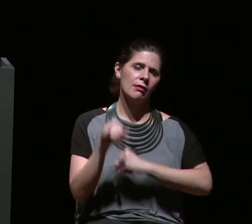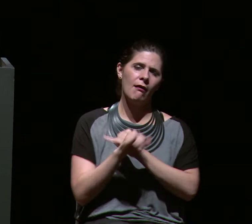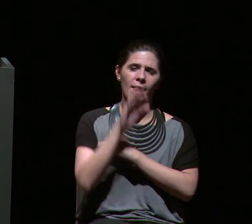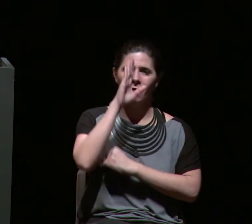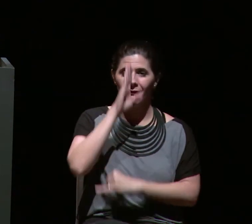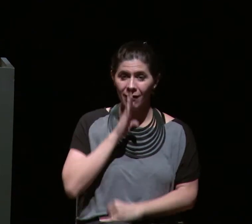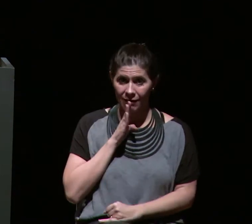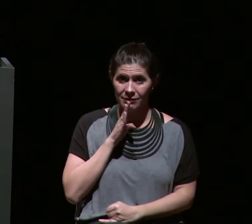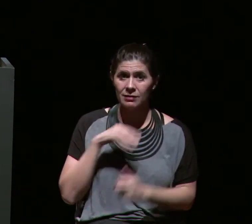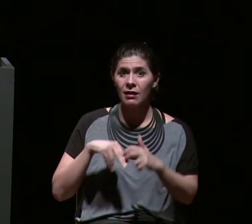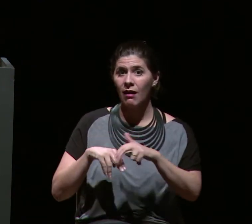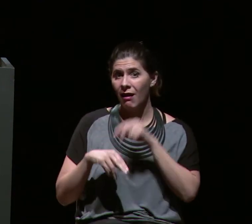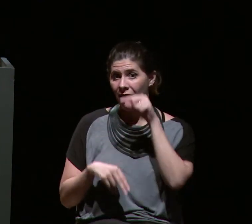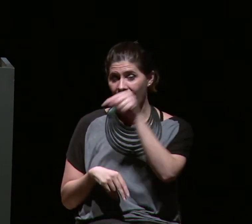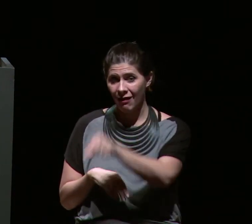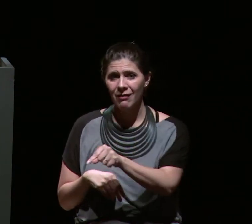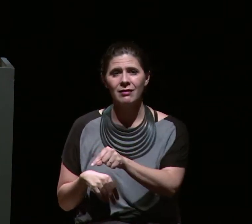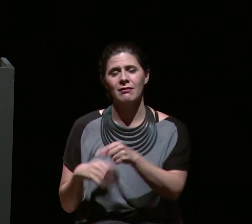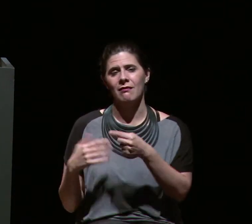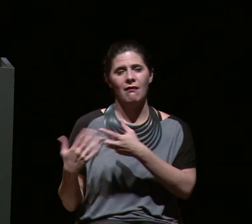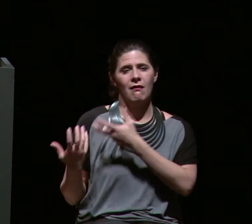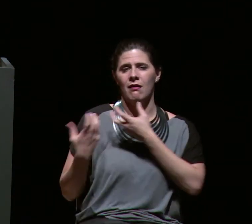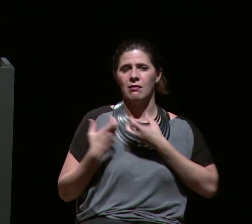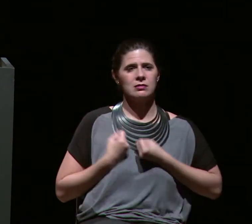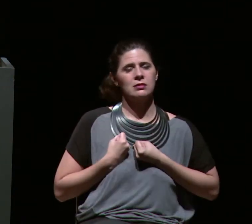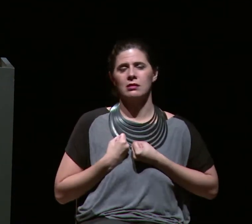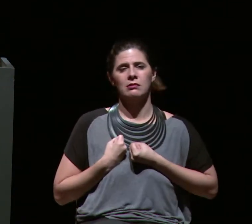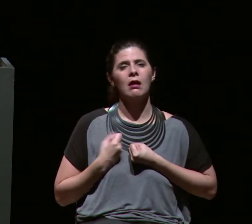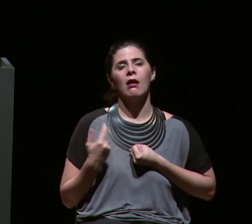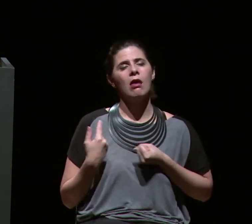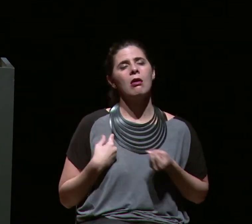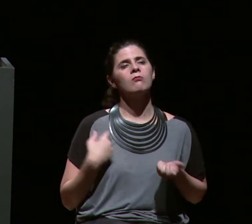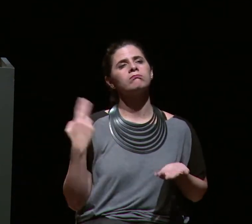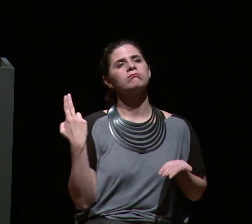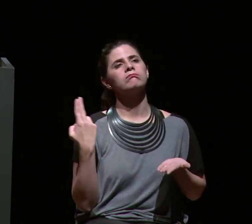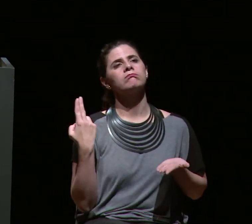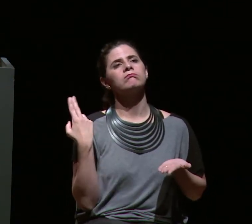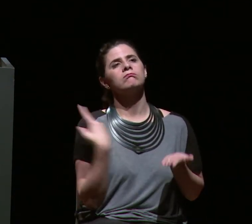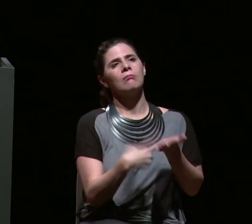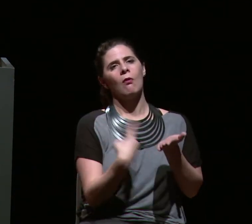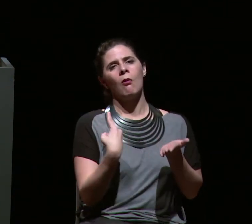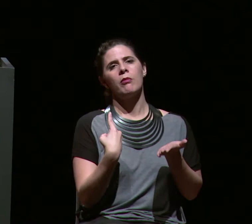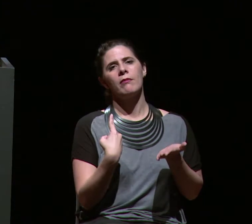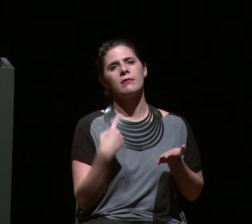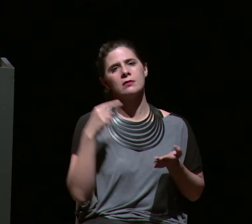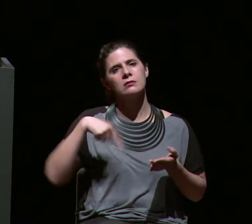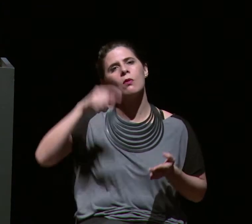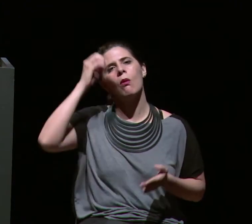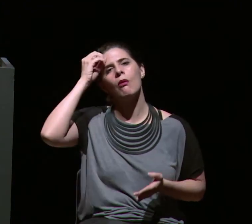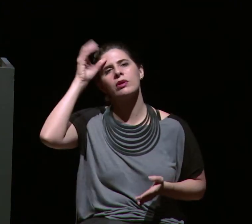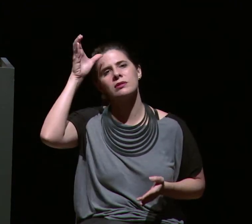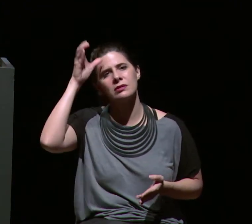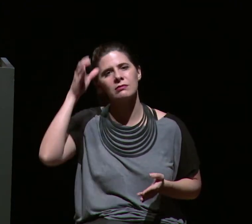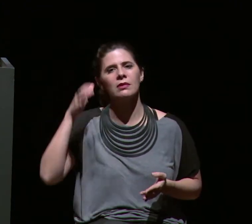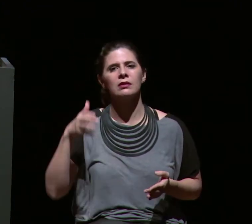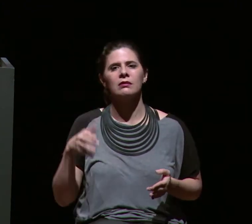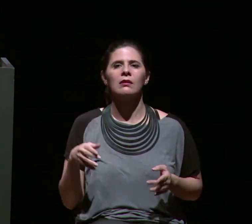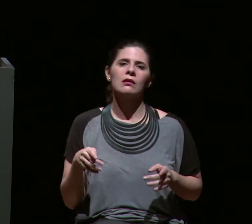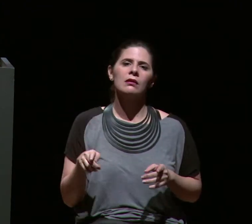apenas assume um compromisso com a democratização destes saberes, raramente observado, mas recusa o papel de fornecedor de